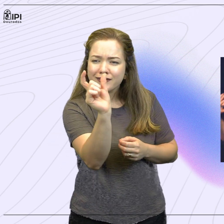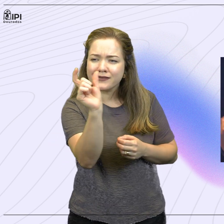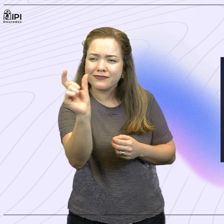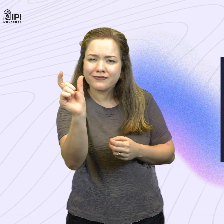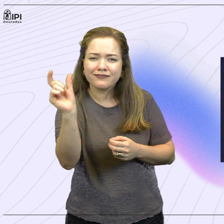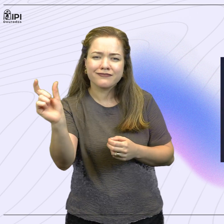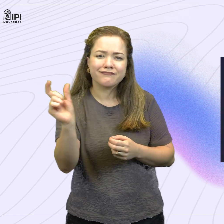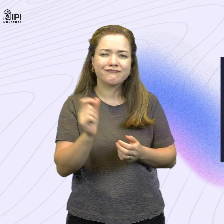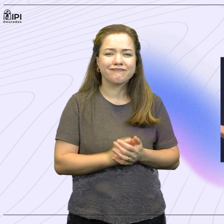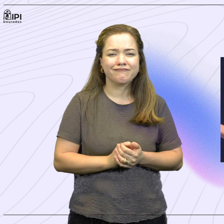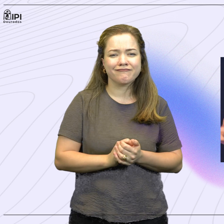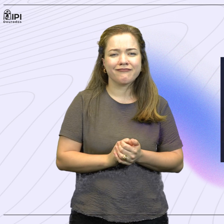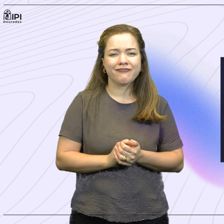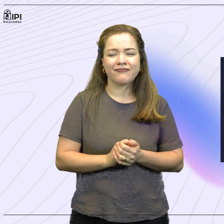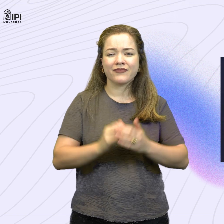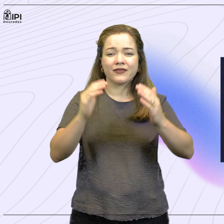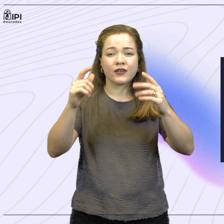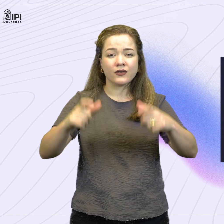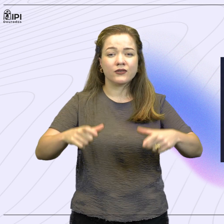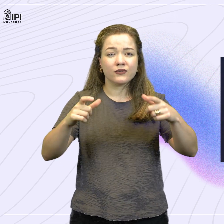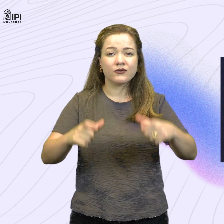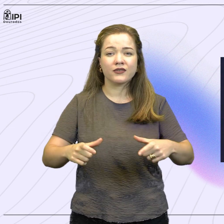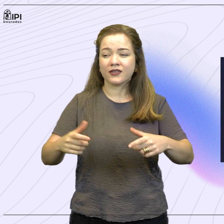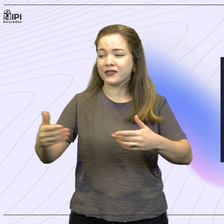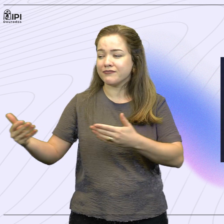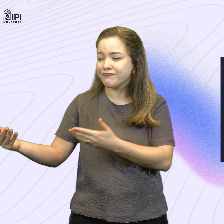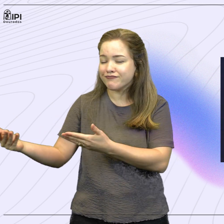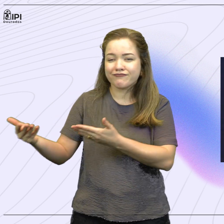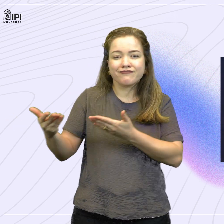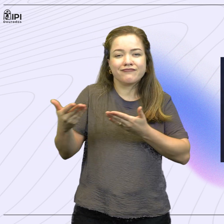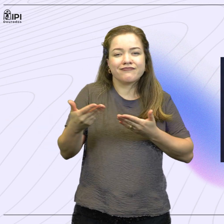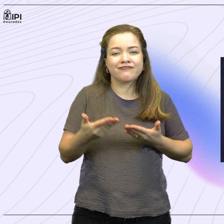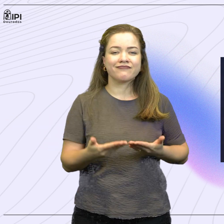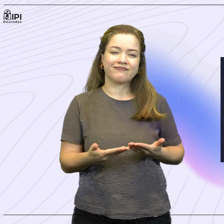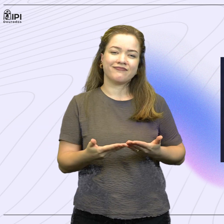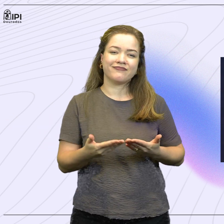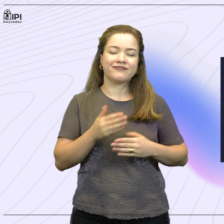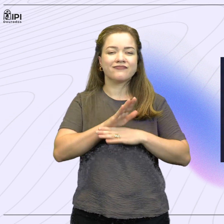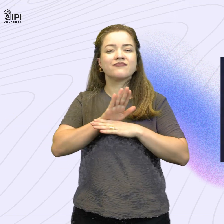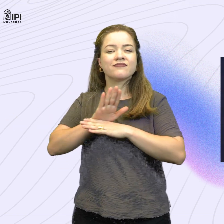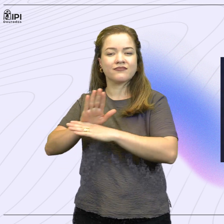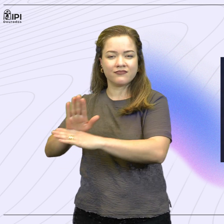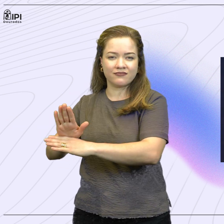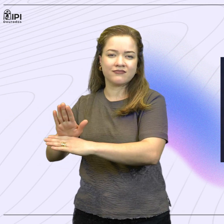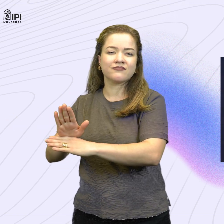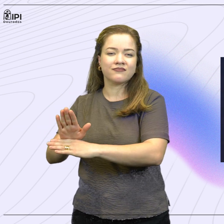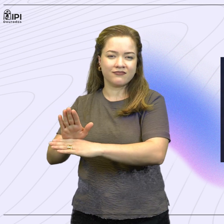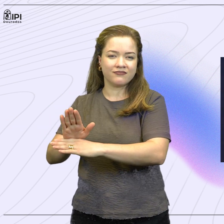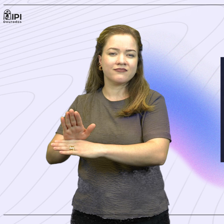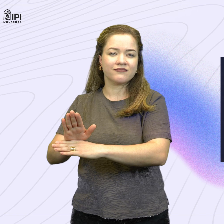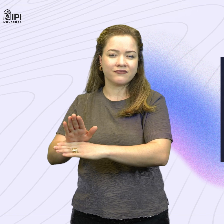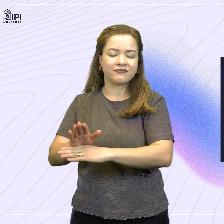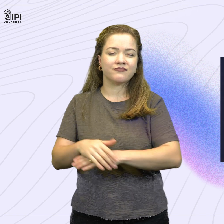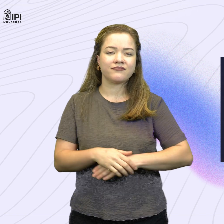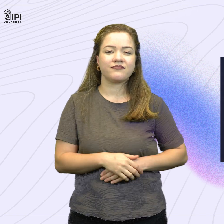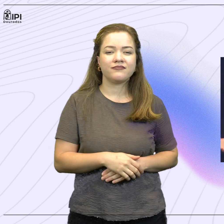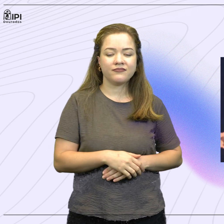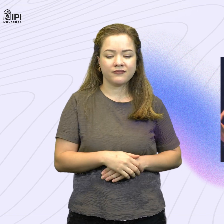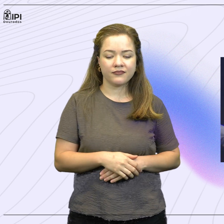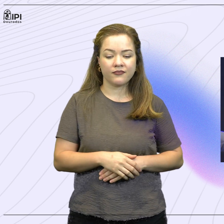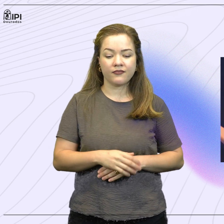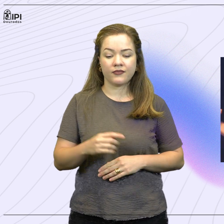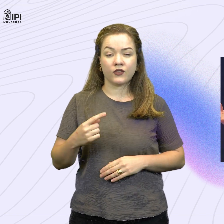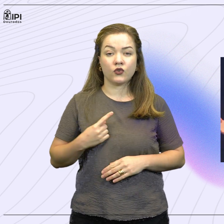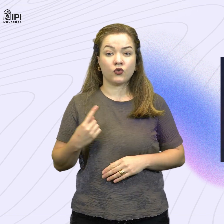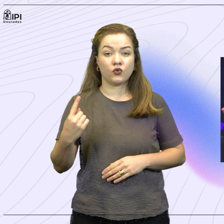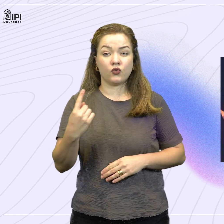de acolhimento, e o hospital é isso, é um lugar de acolhimento, e ser hospitaleiro é isso, é sermos